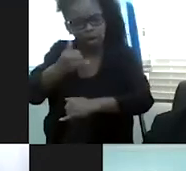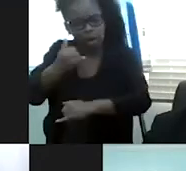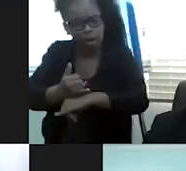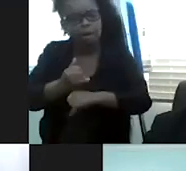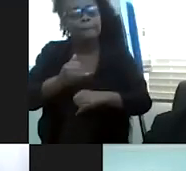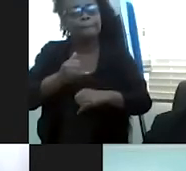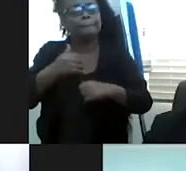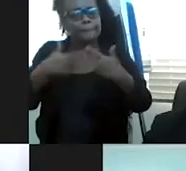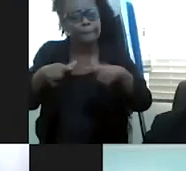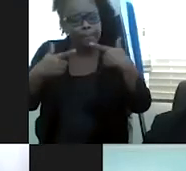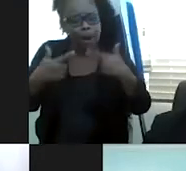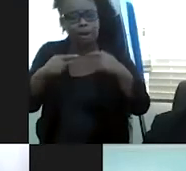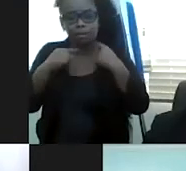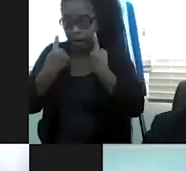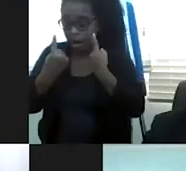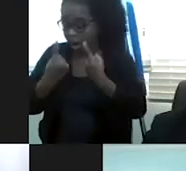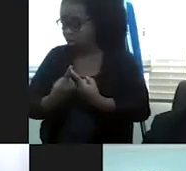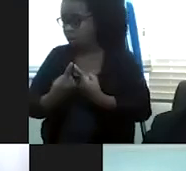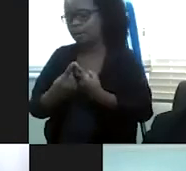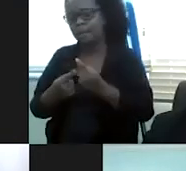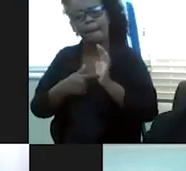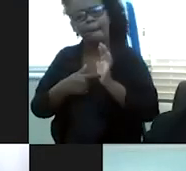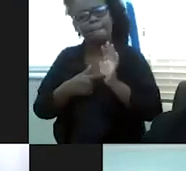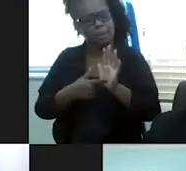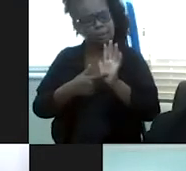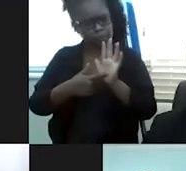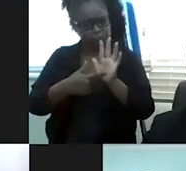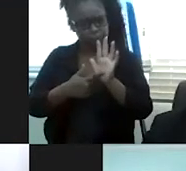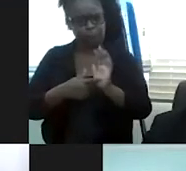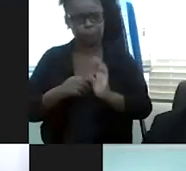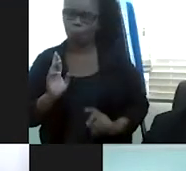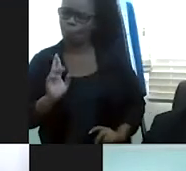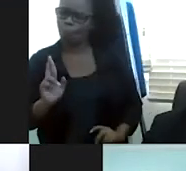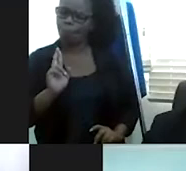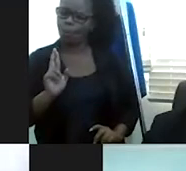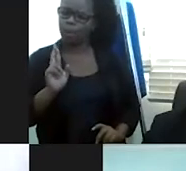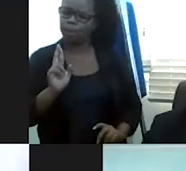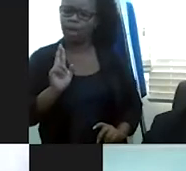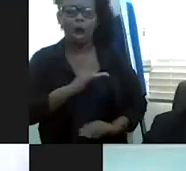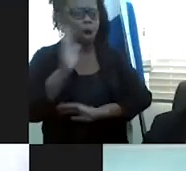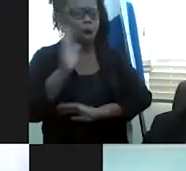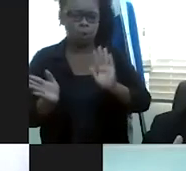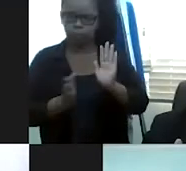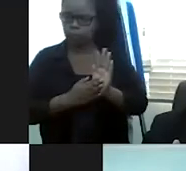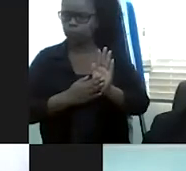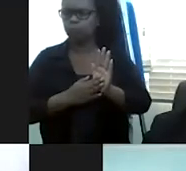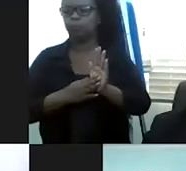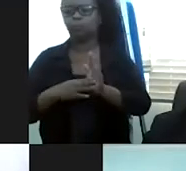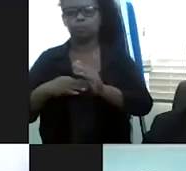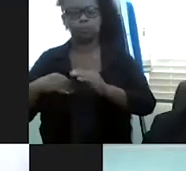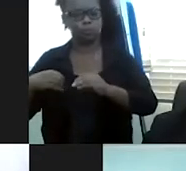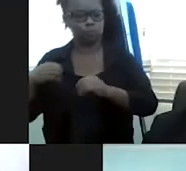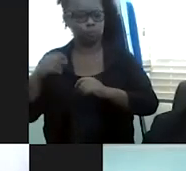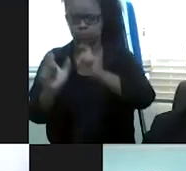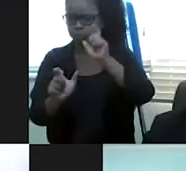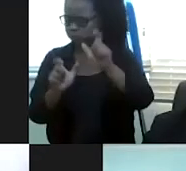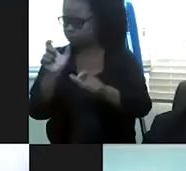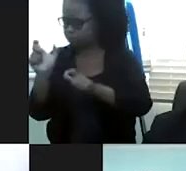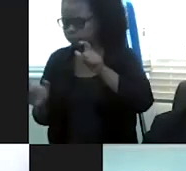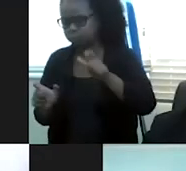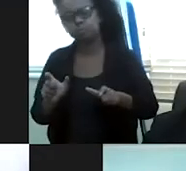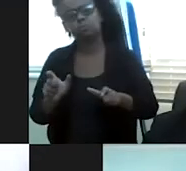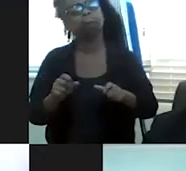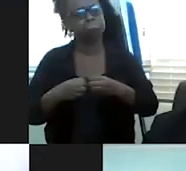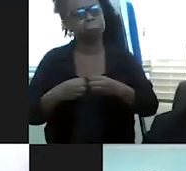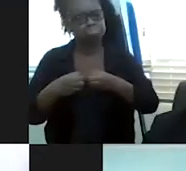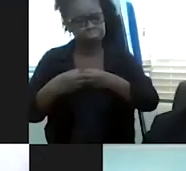sessões, representando de forma equívoca todos os nossos munícipes. E quero aqui, senhor